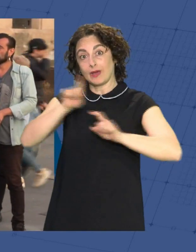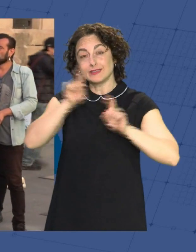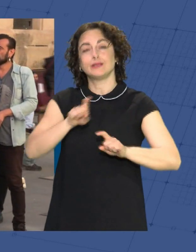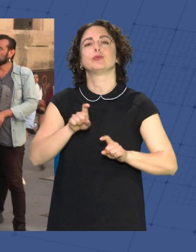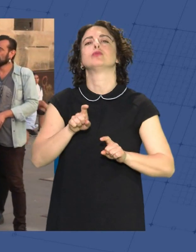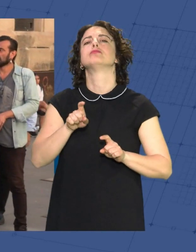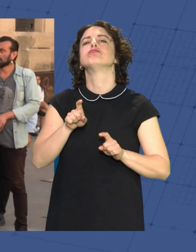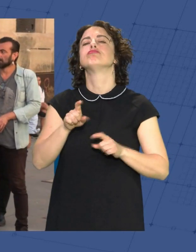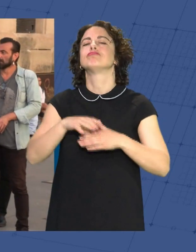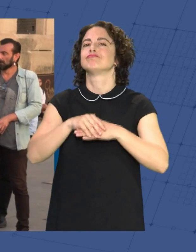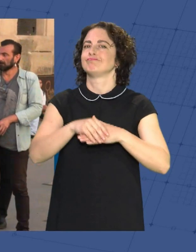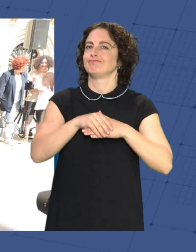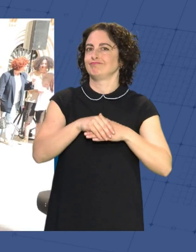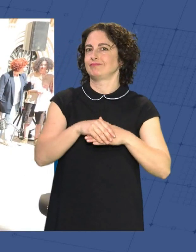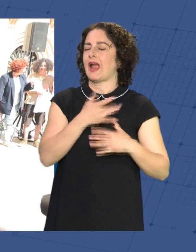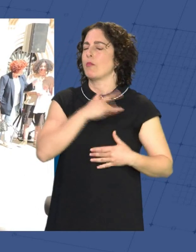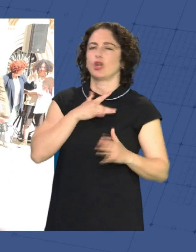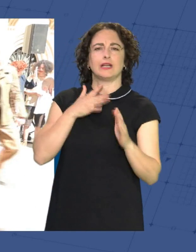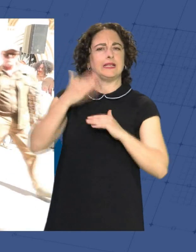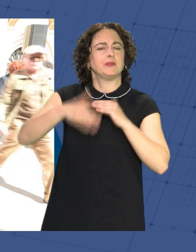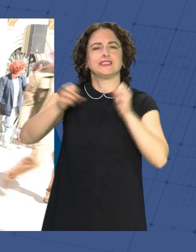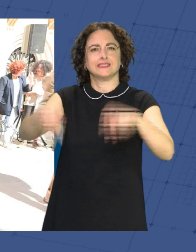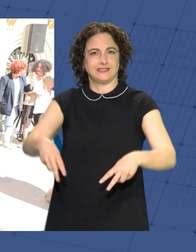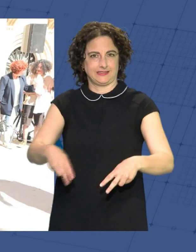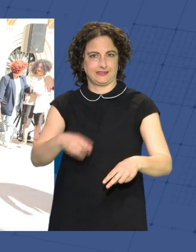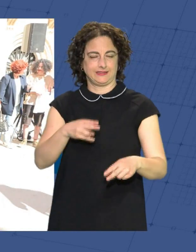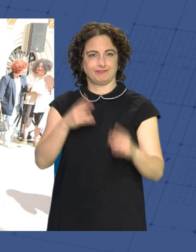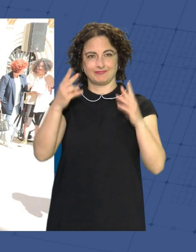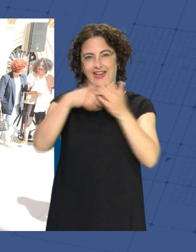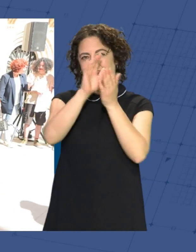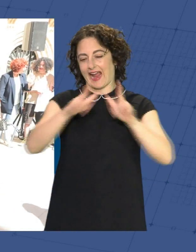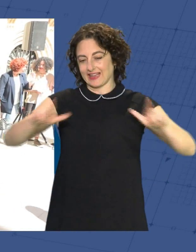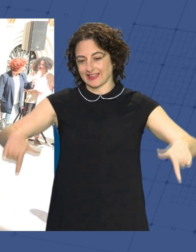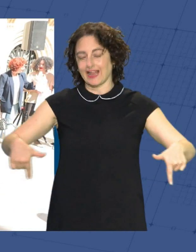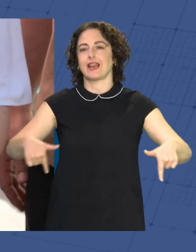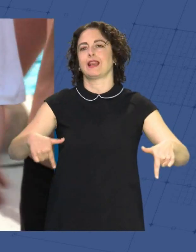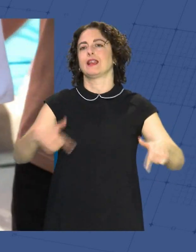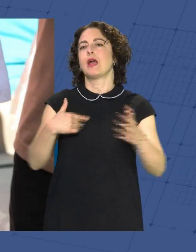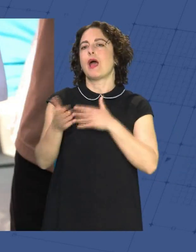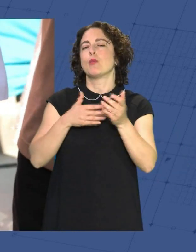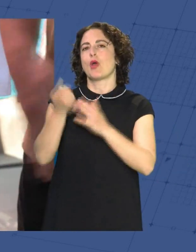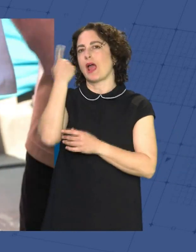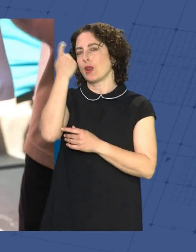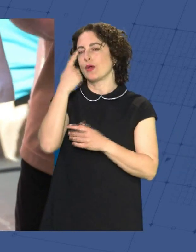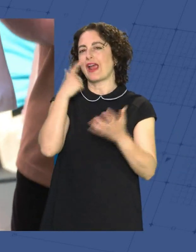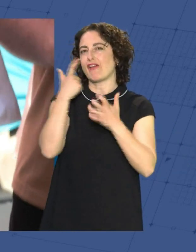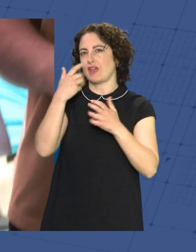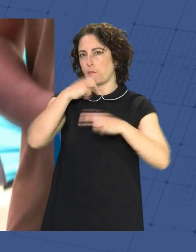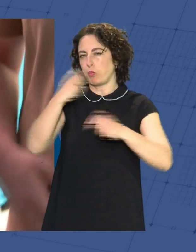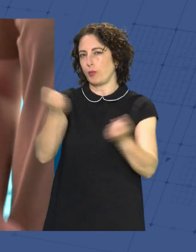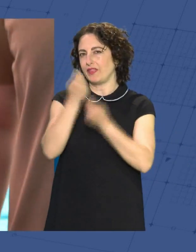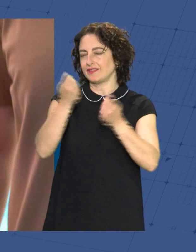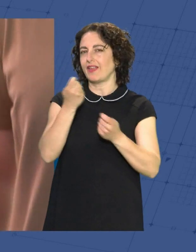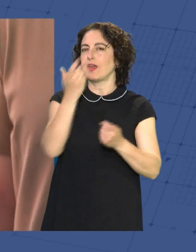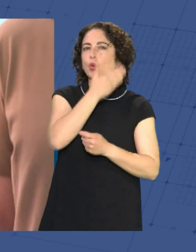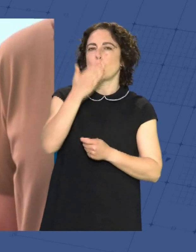dan la mano para pedir amar sin límites. Ese es el lema del cartel de este año, obra de la alumna de gráfica publicitaria de la Escuela